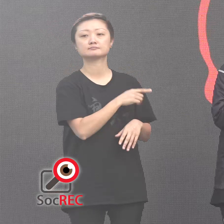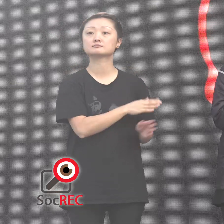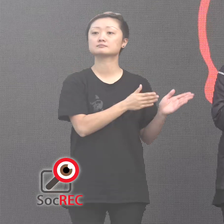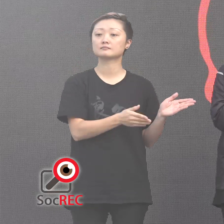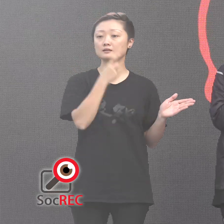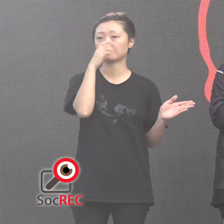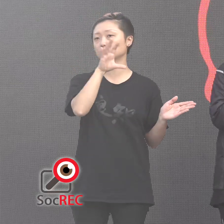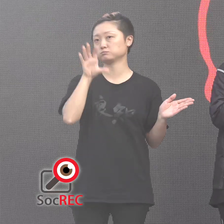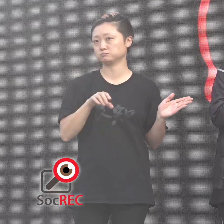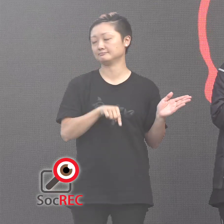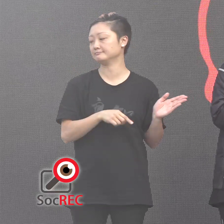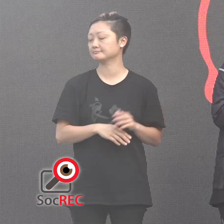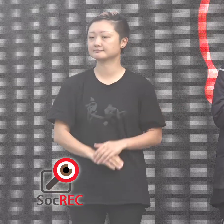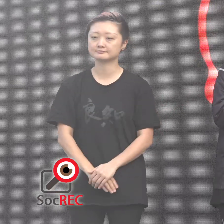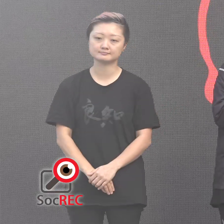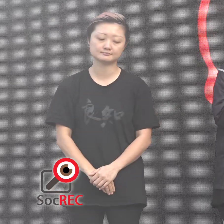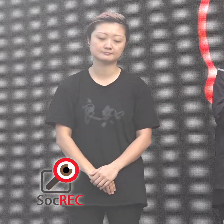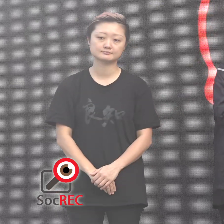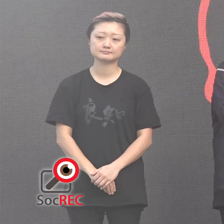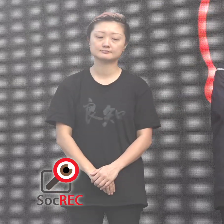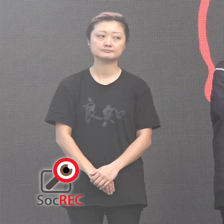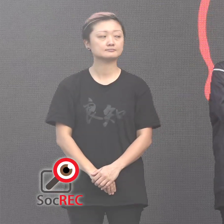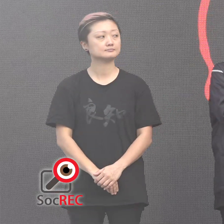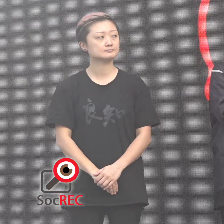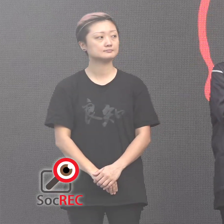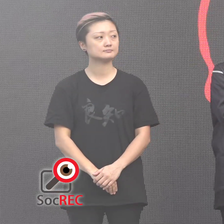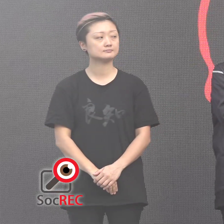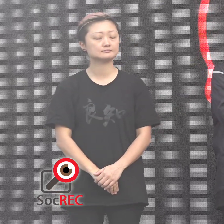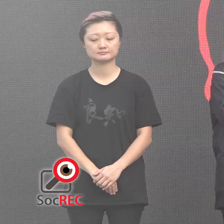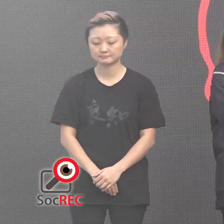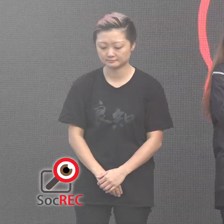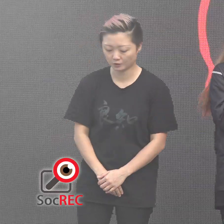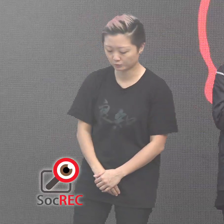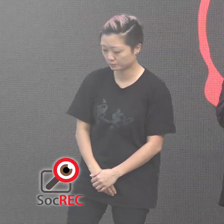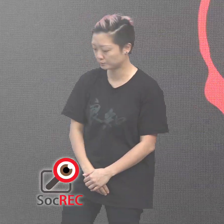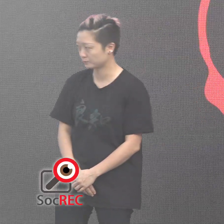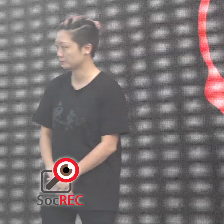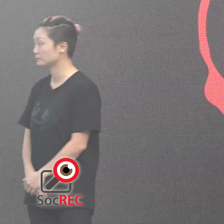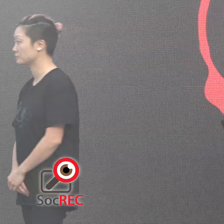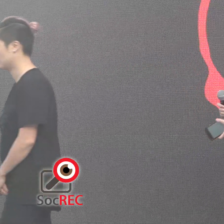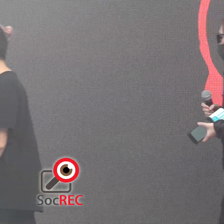Let us watch an inspiring video made by the Hong Kong Outlanders. Please enjoy.